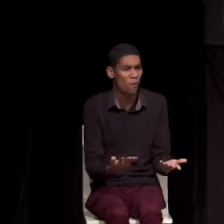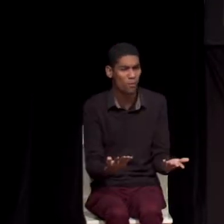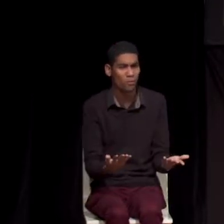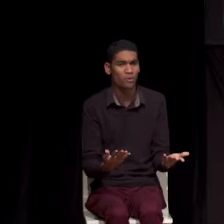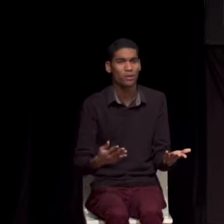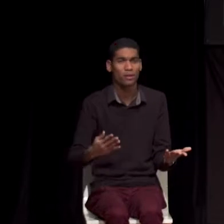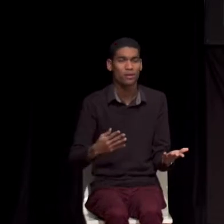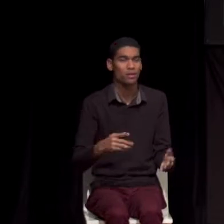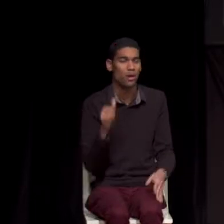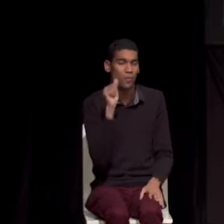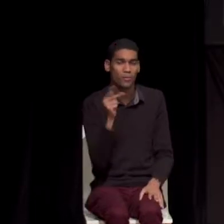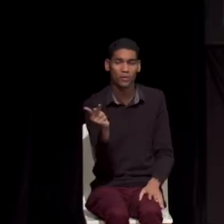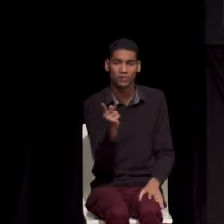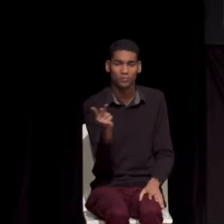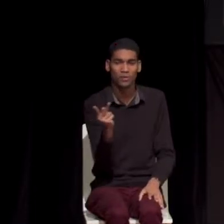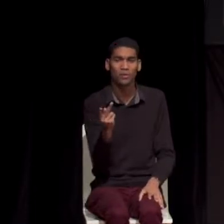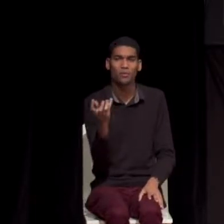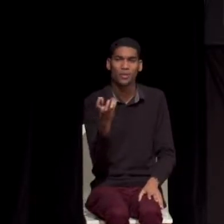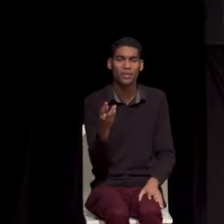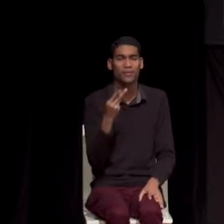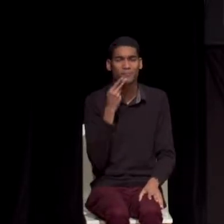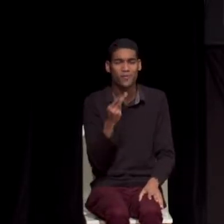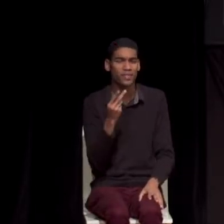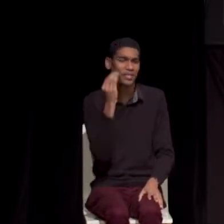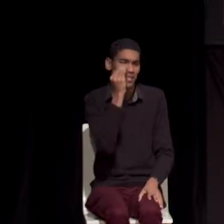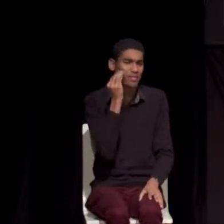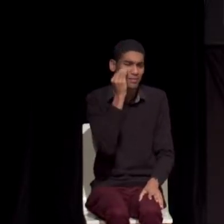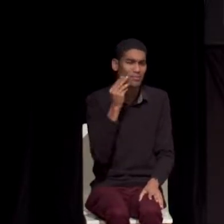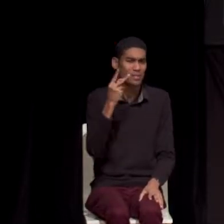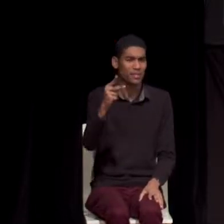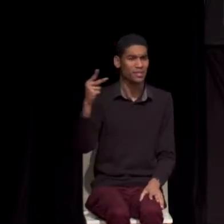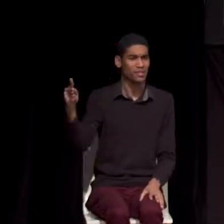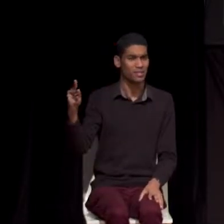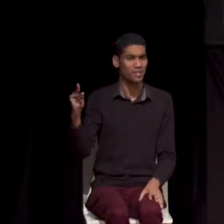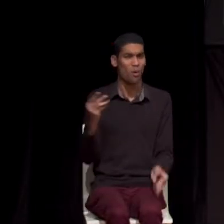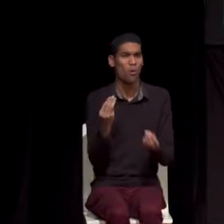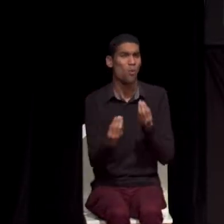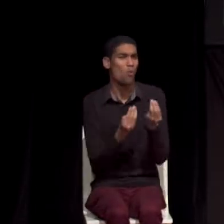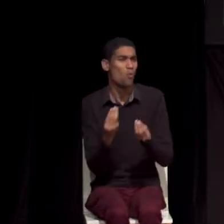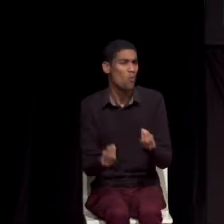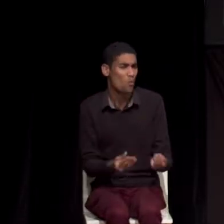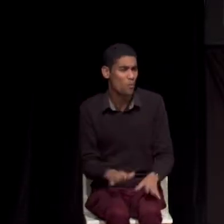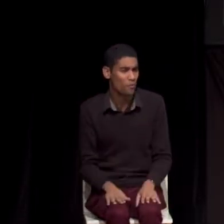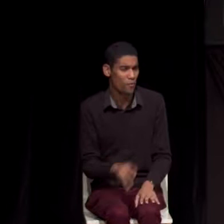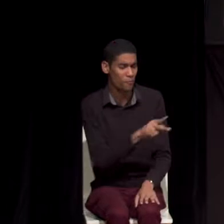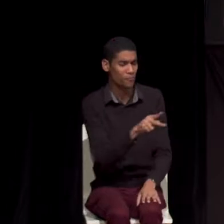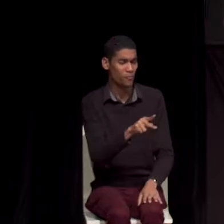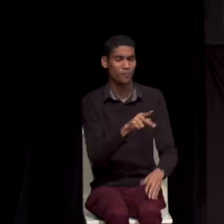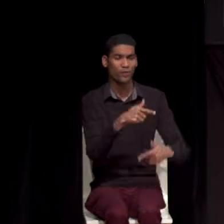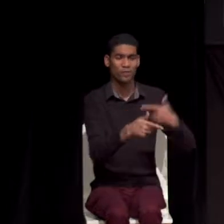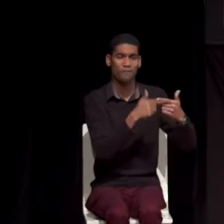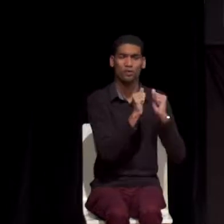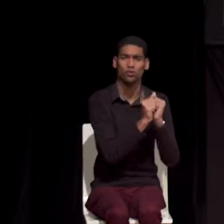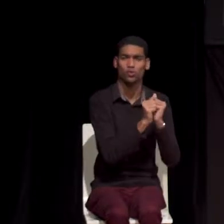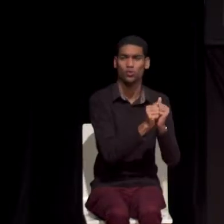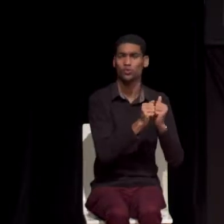eu queria que as meninas compartilhassem a experiência delas, de como é a atuação junto aos professores, tendo em vista que,